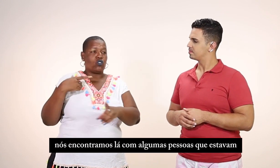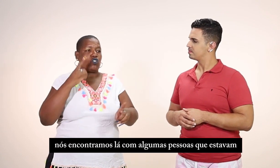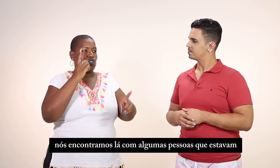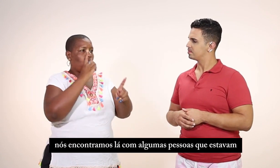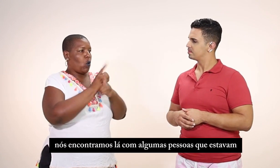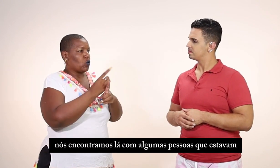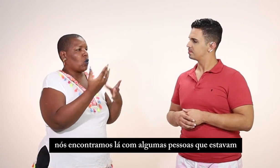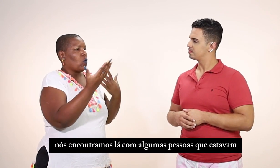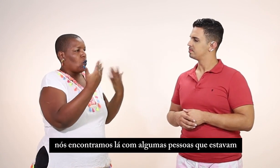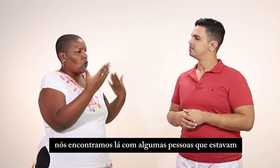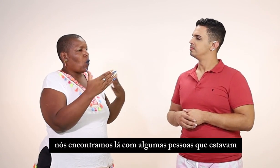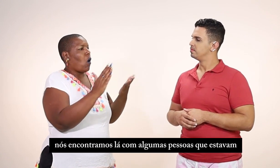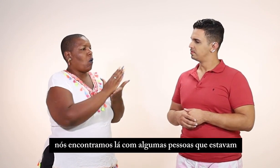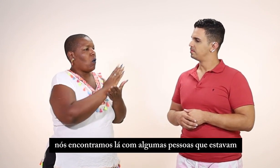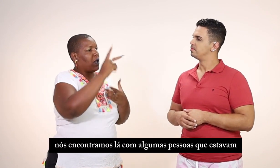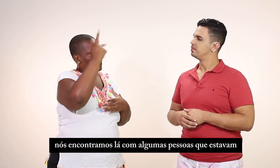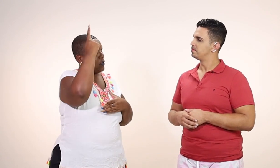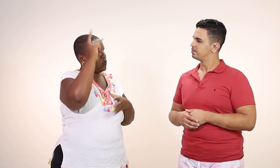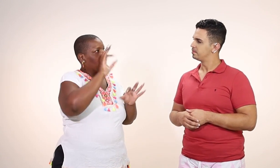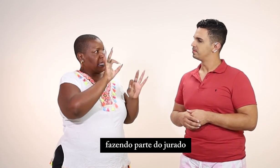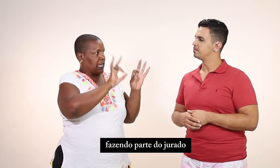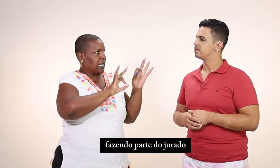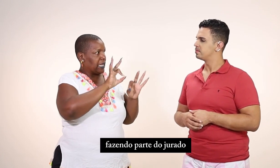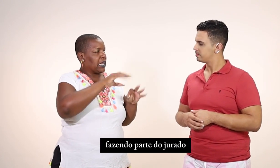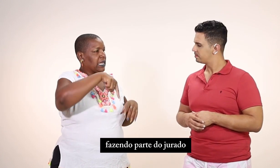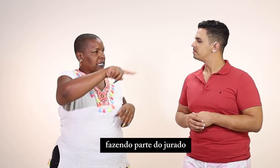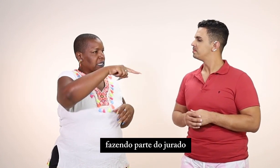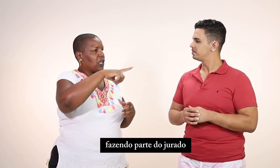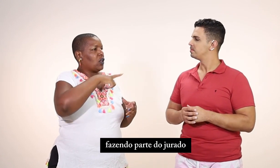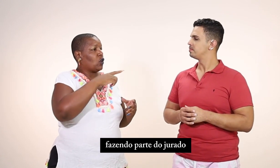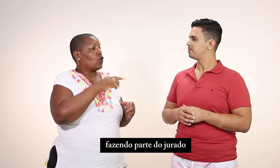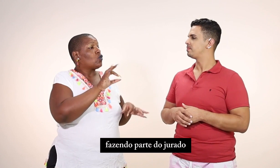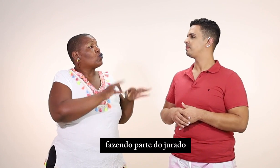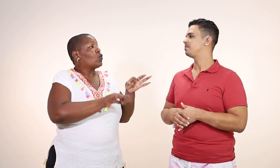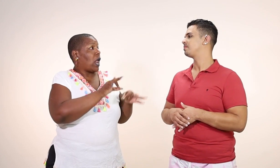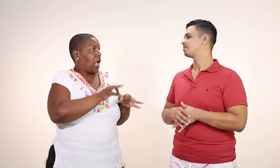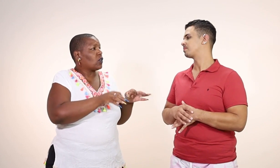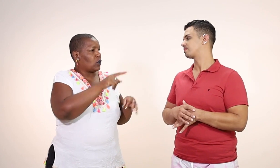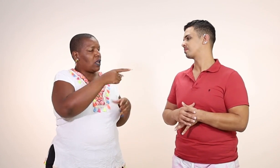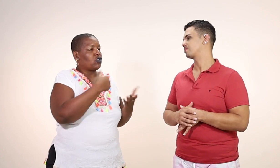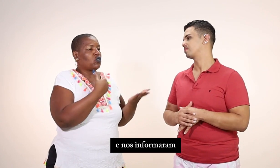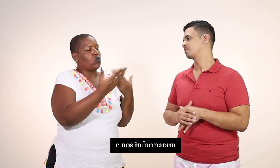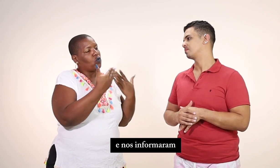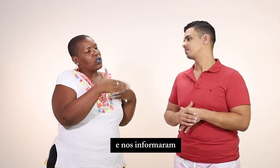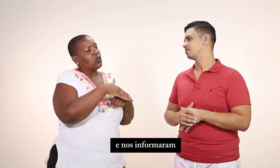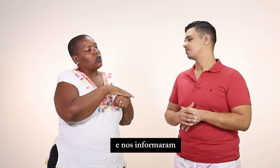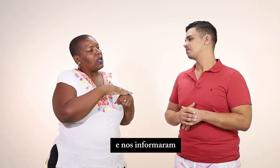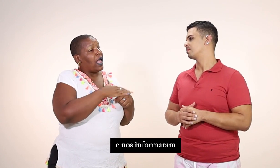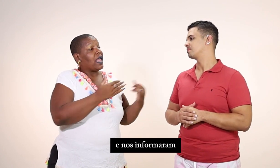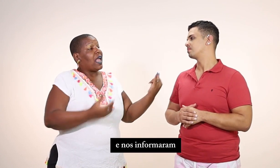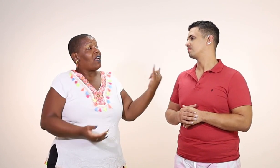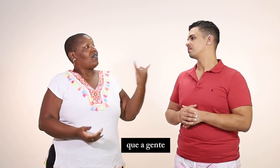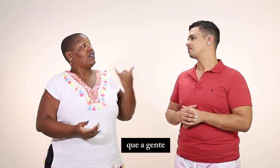com algumas pessoas que estavam fazendo parte do jurado e nos informaram que a